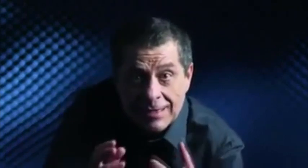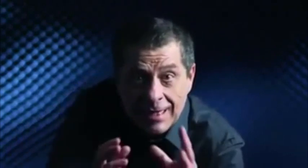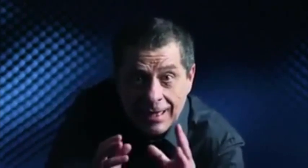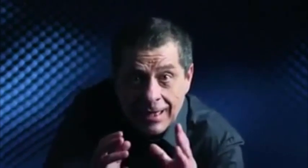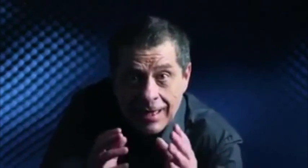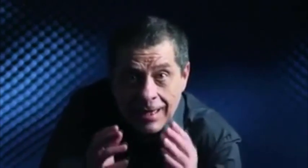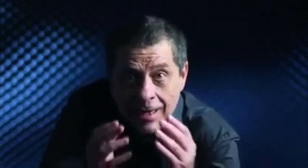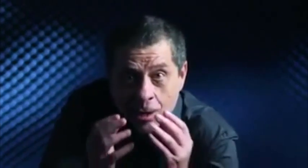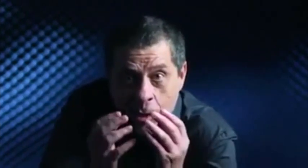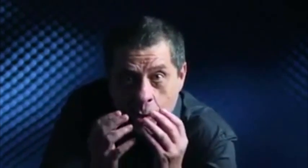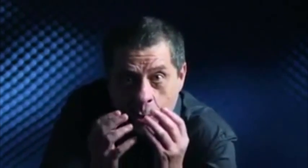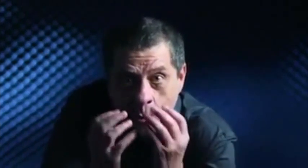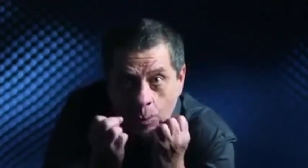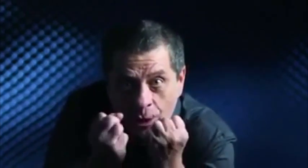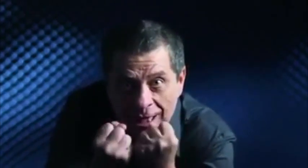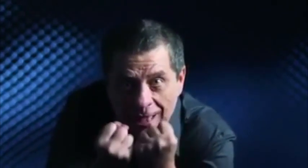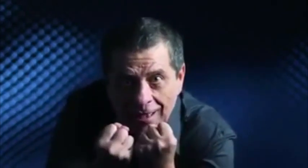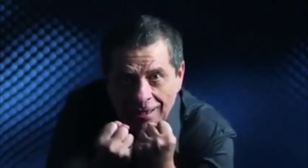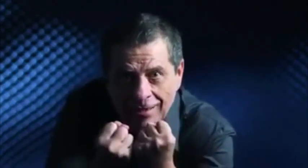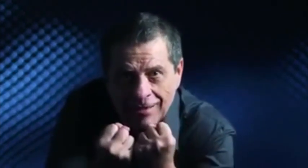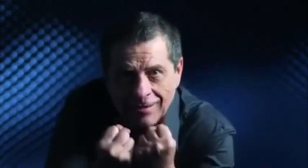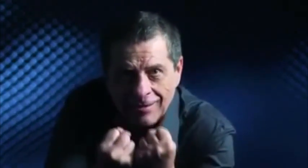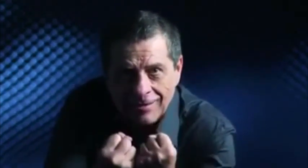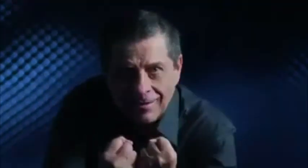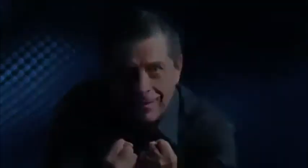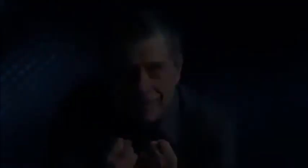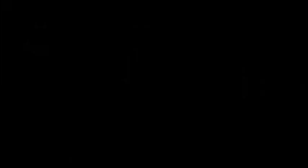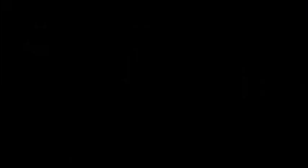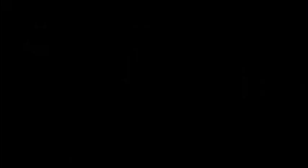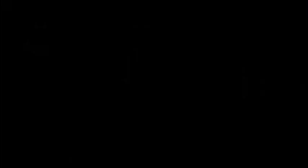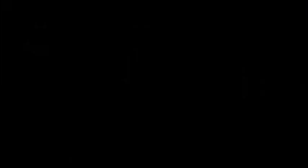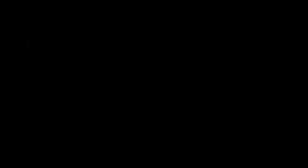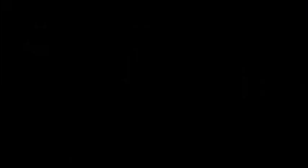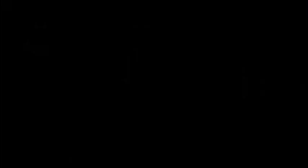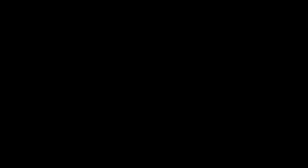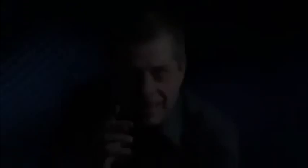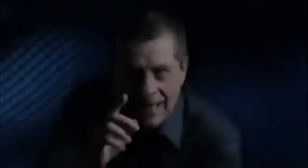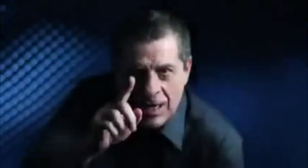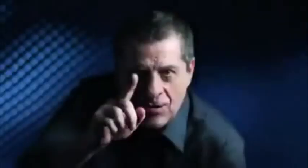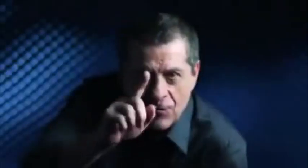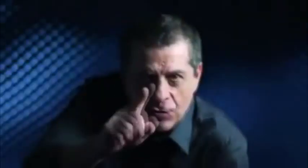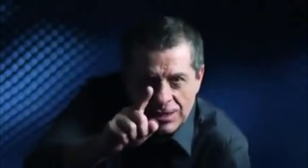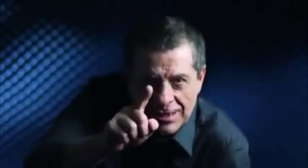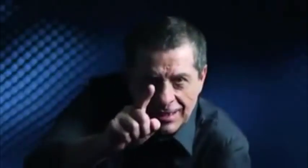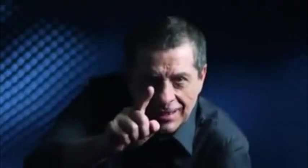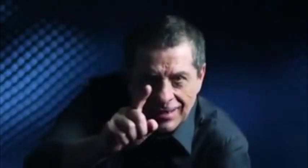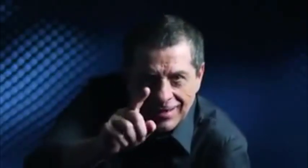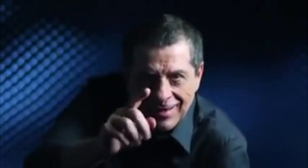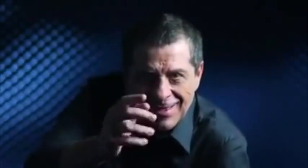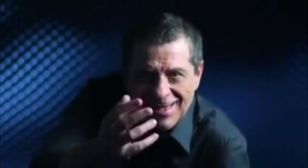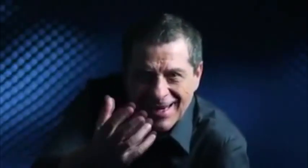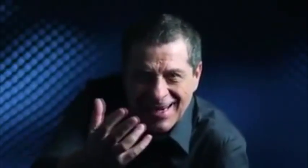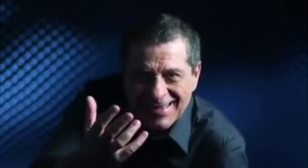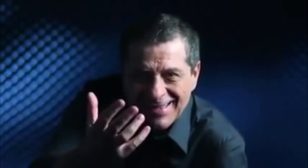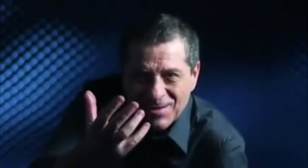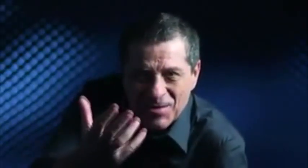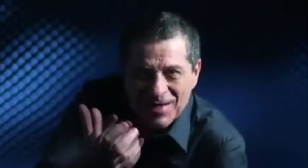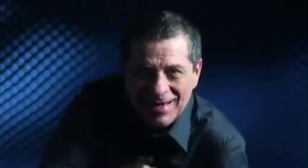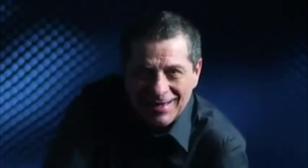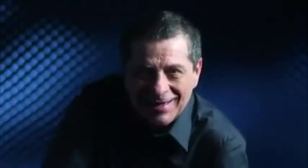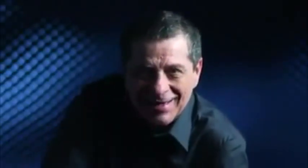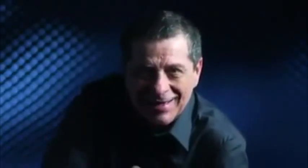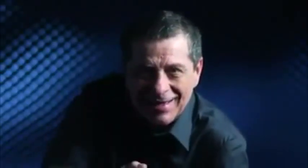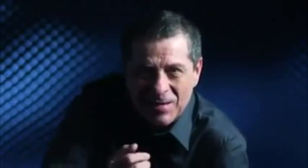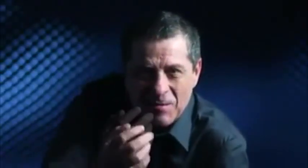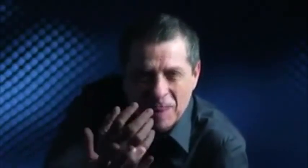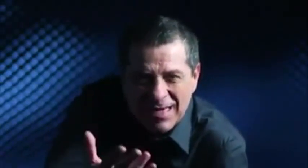que elas têm o poder. Ou seja, você já nasce com